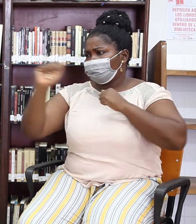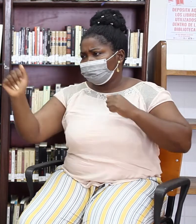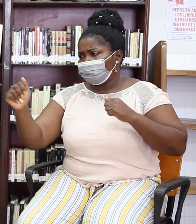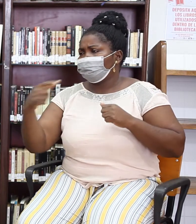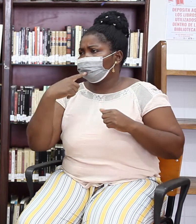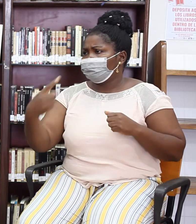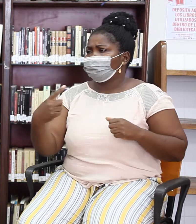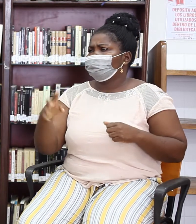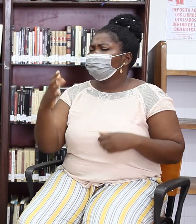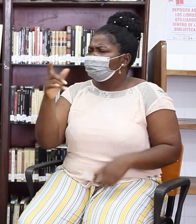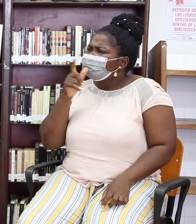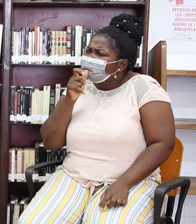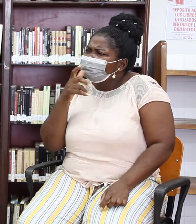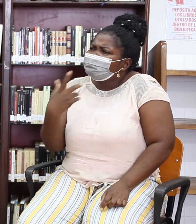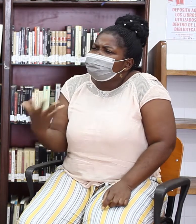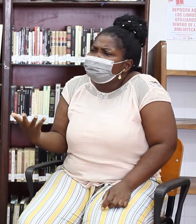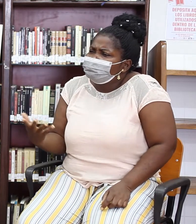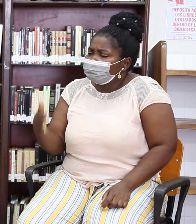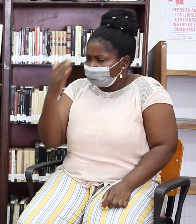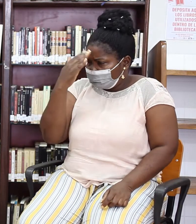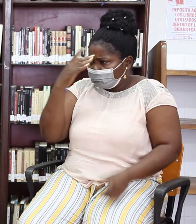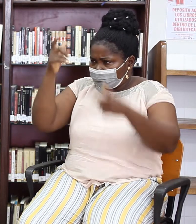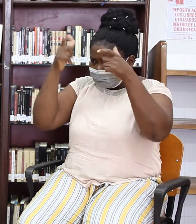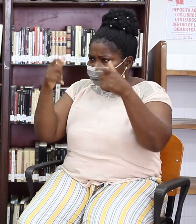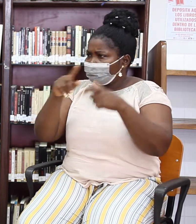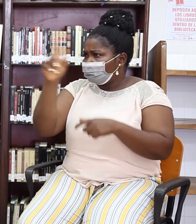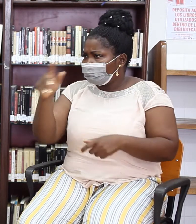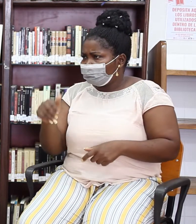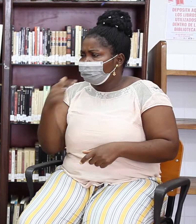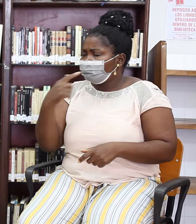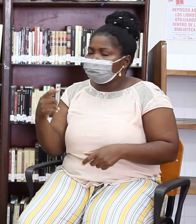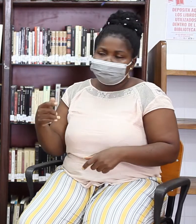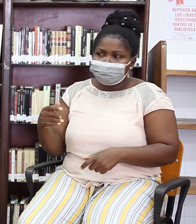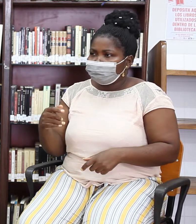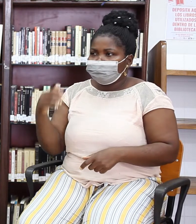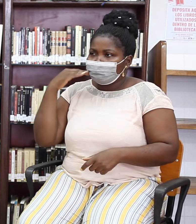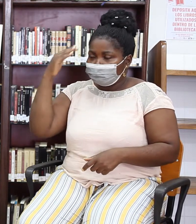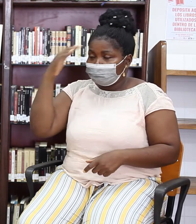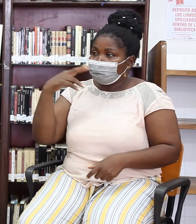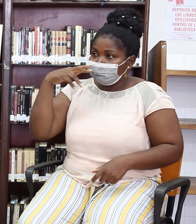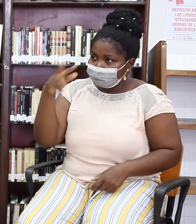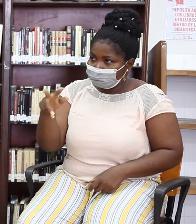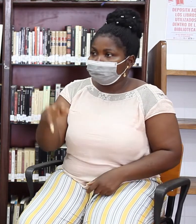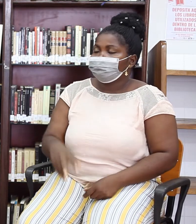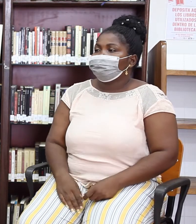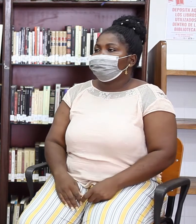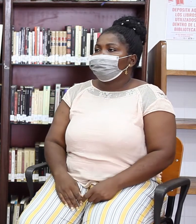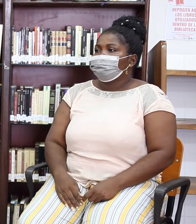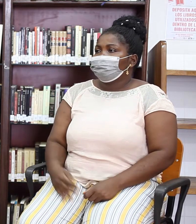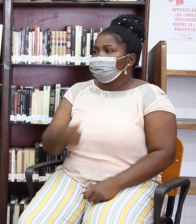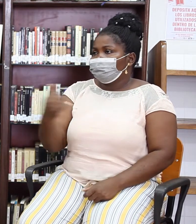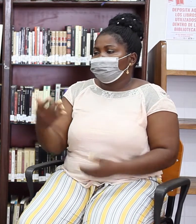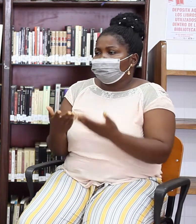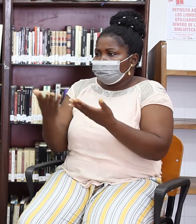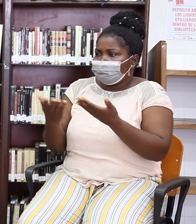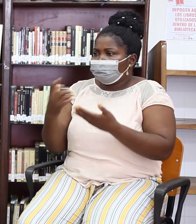es?», quiso saber el rey. Safusa sacudió la cabeza. «Ya lo veréis. Y sin